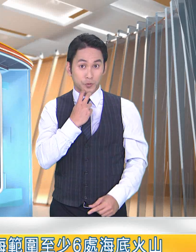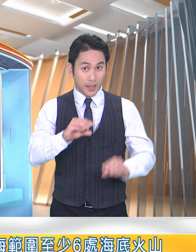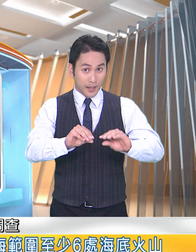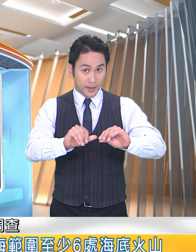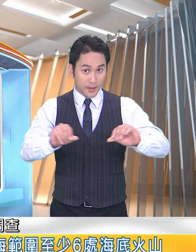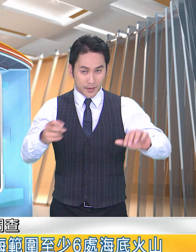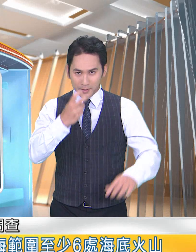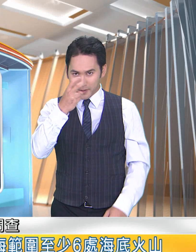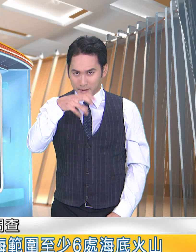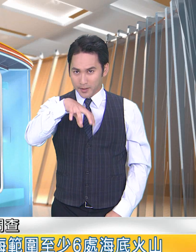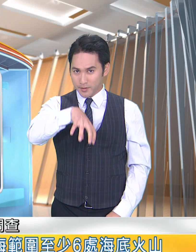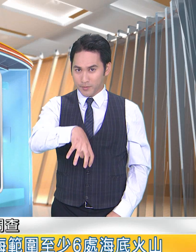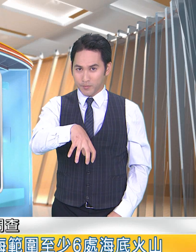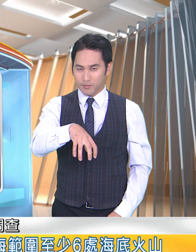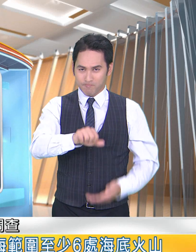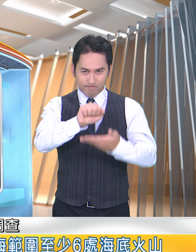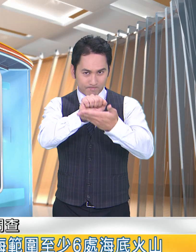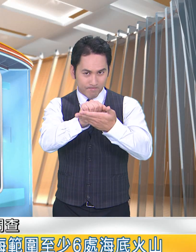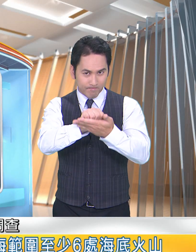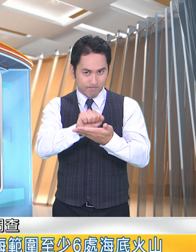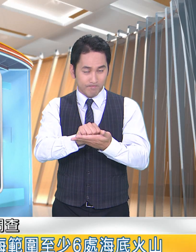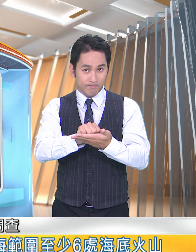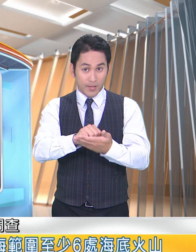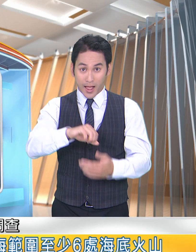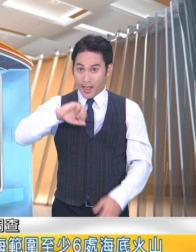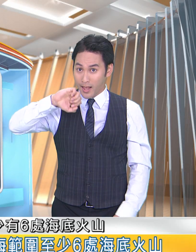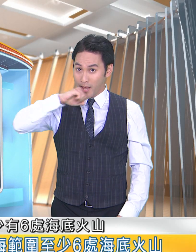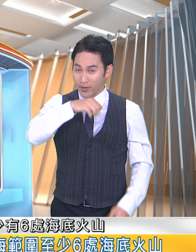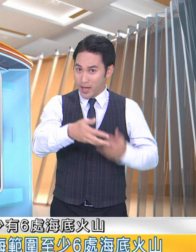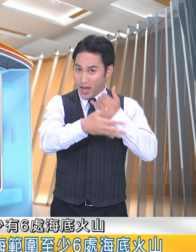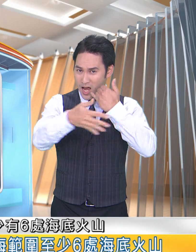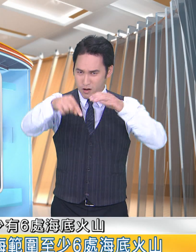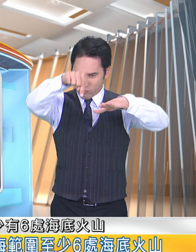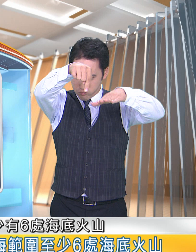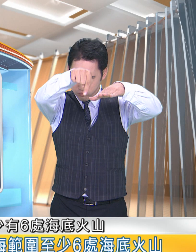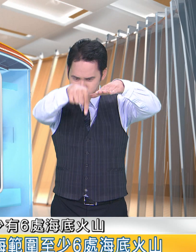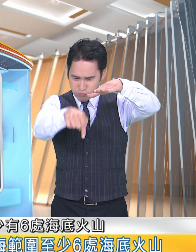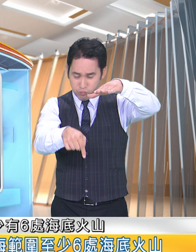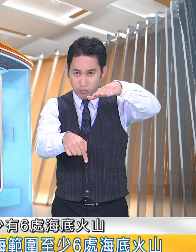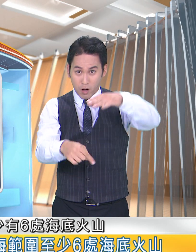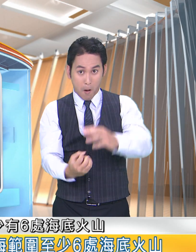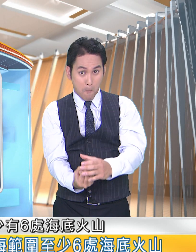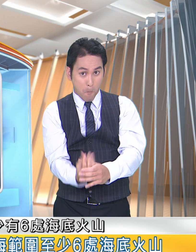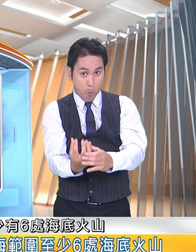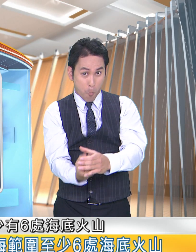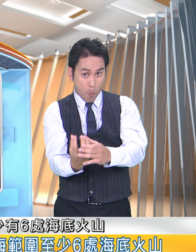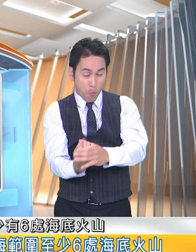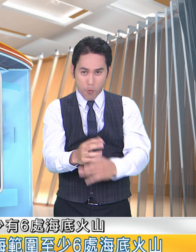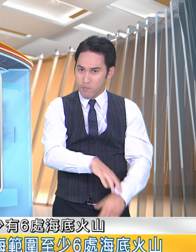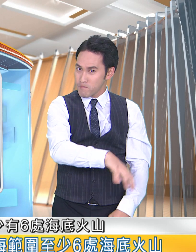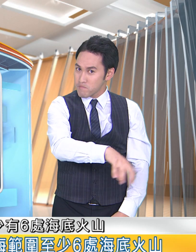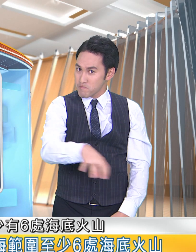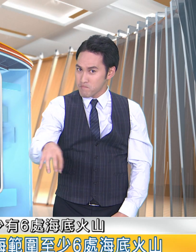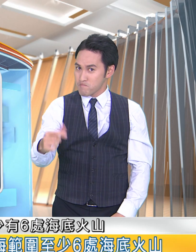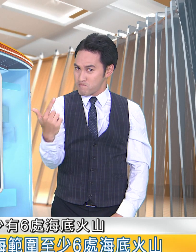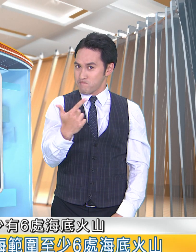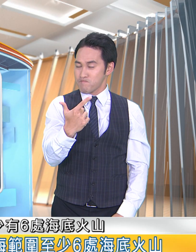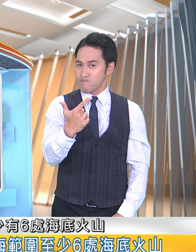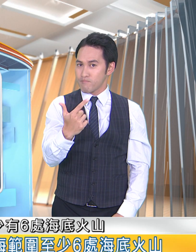根据中央地调所的调查，我国领海范围之内至少有六处海底火